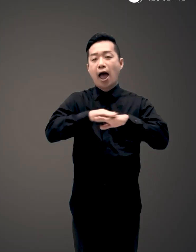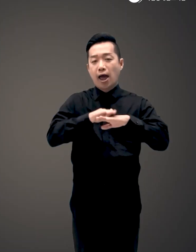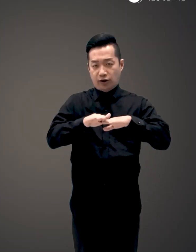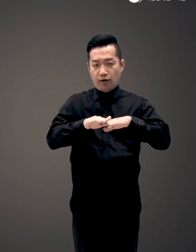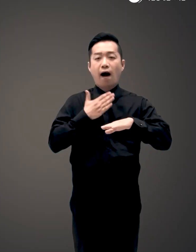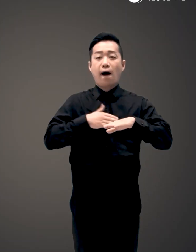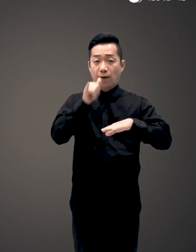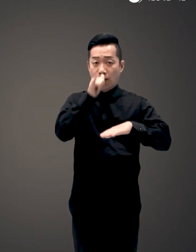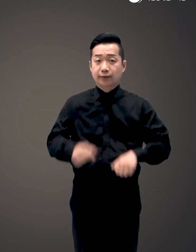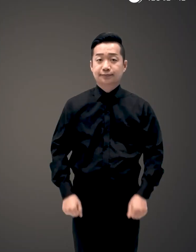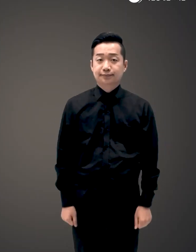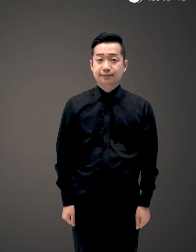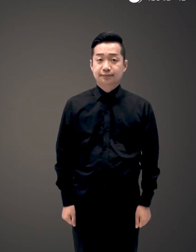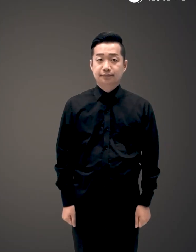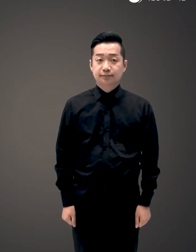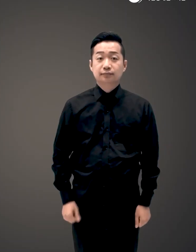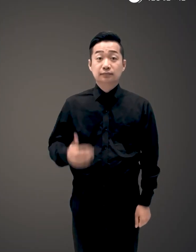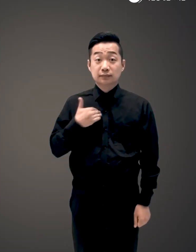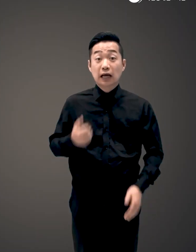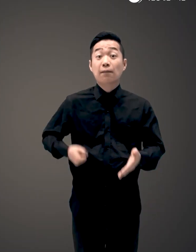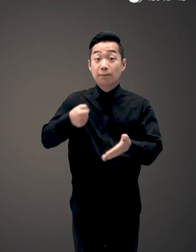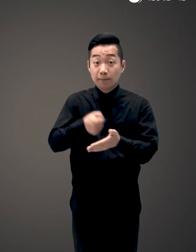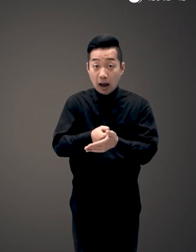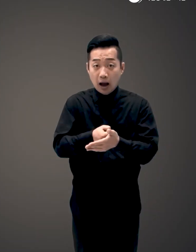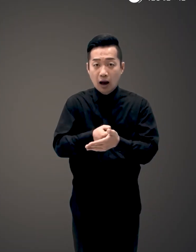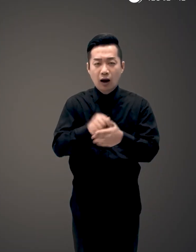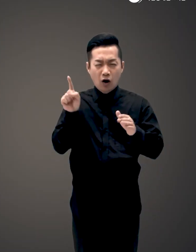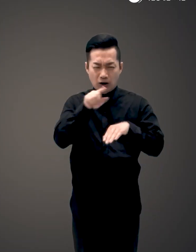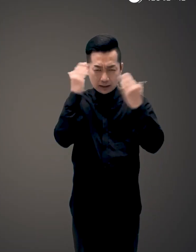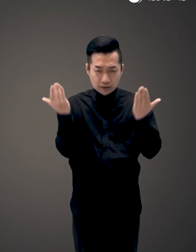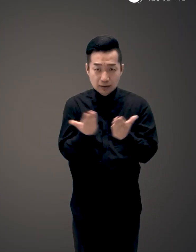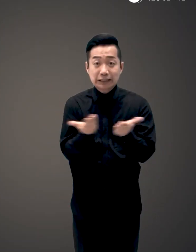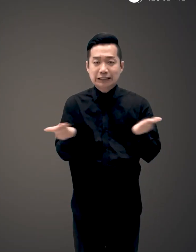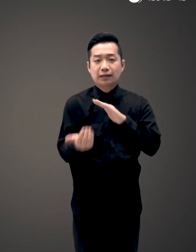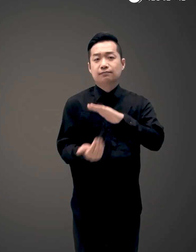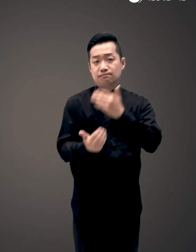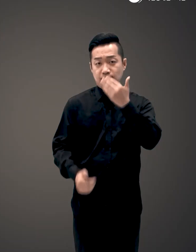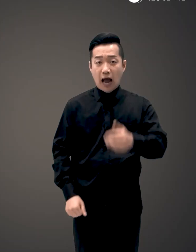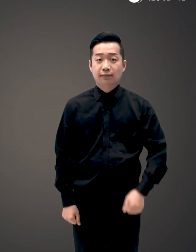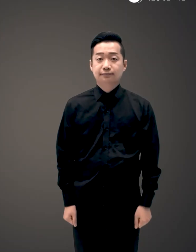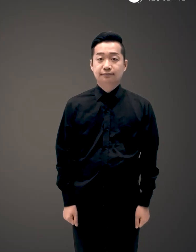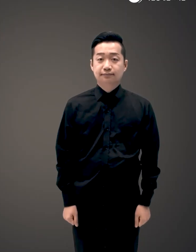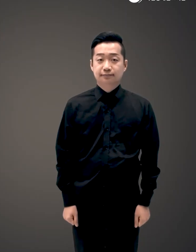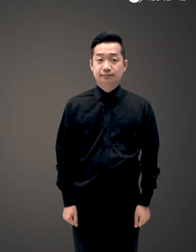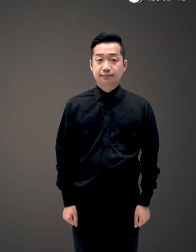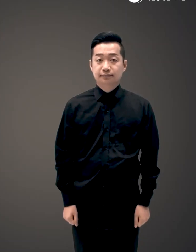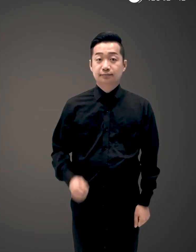해결책을 가지고 있다. 나는 마음먹으면 무슨 일이든 해낼 수 있다.